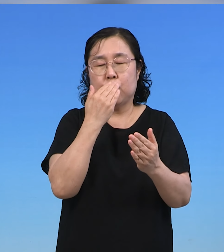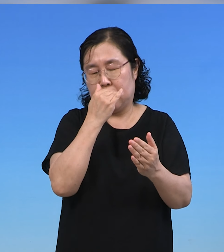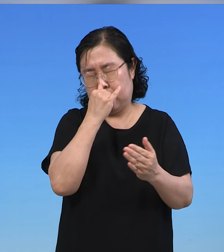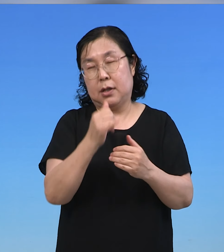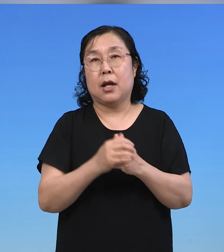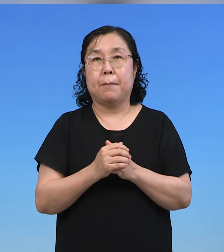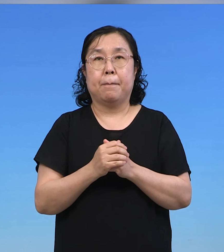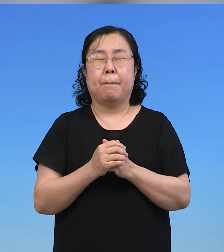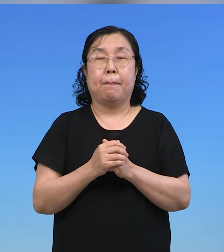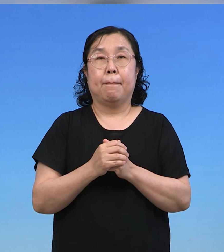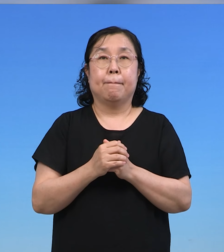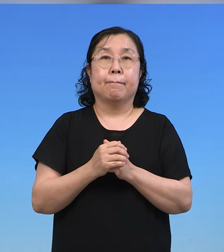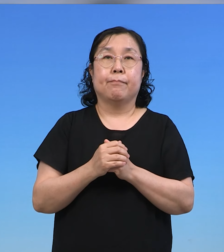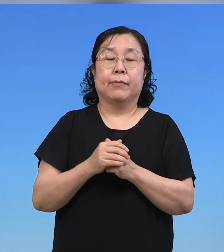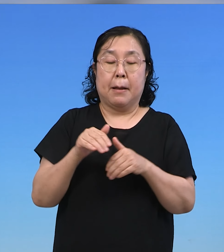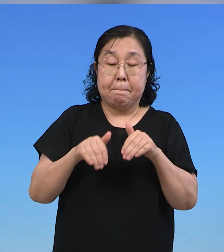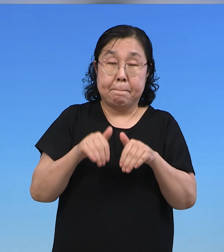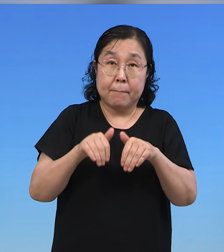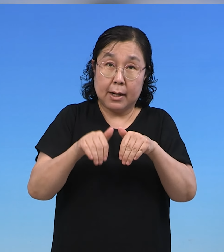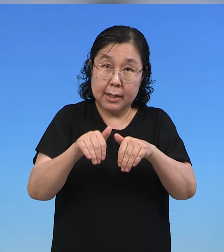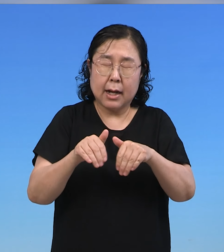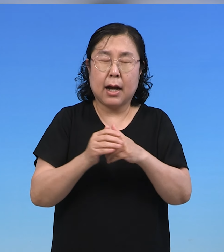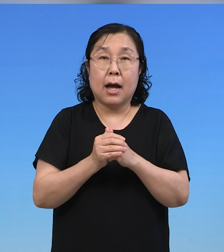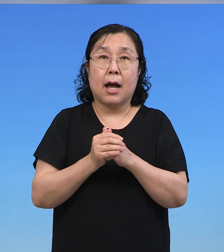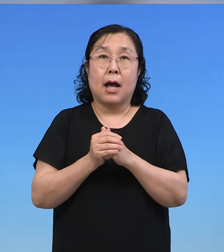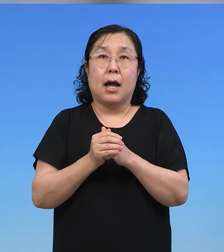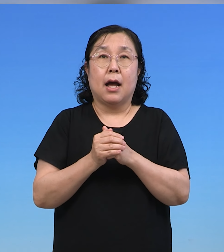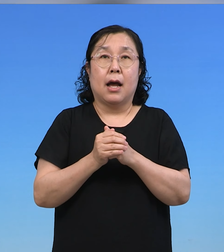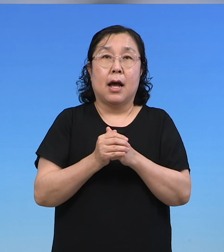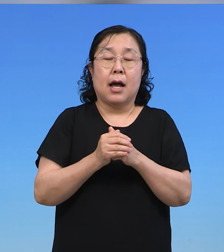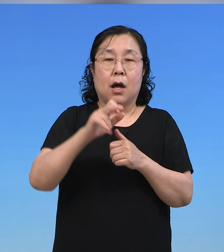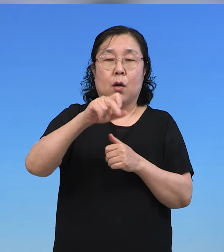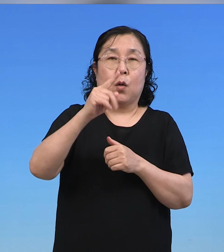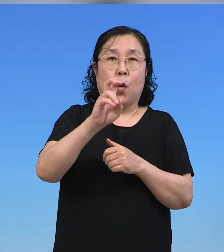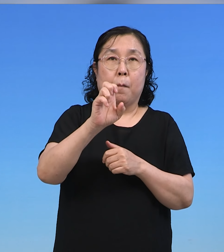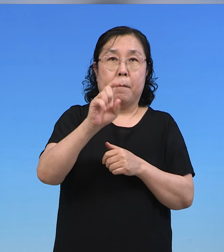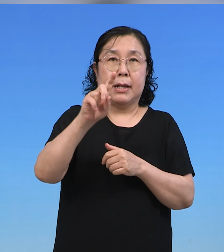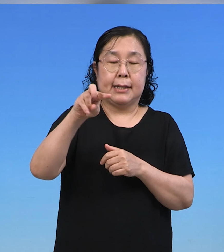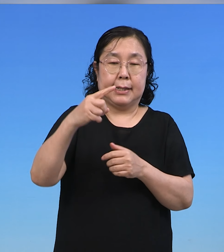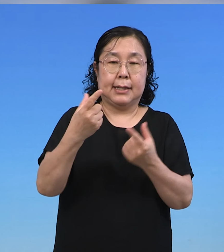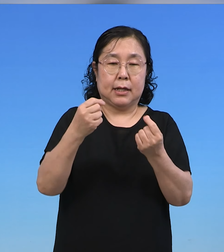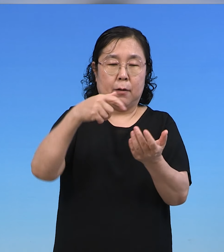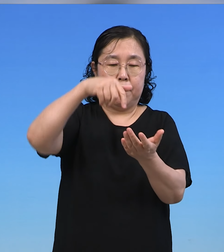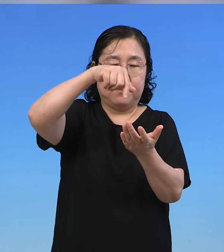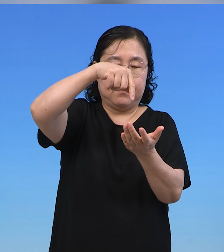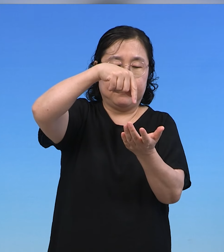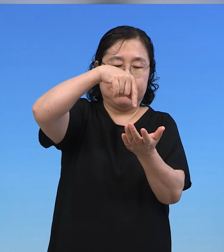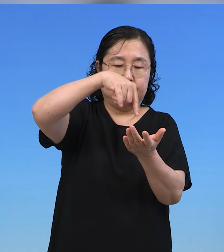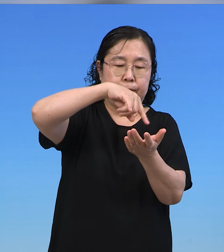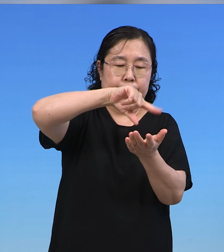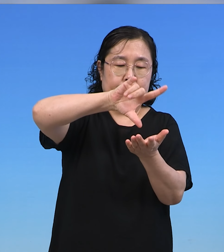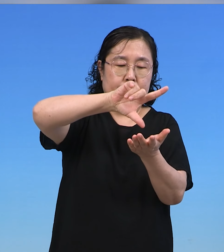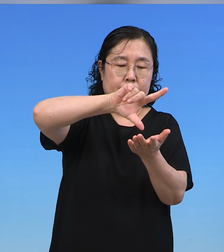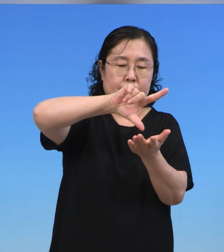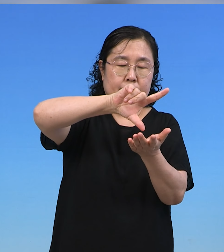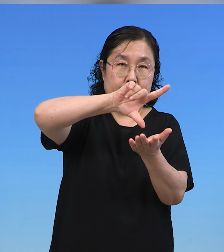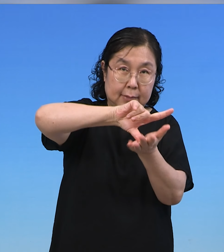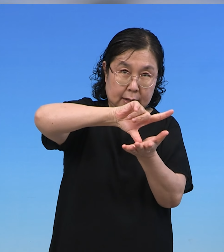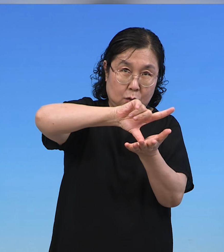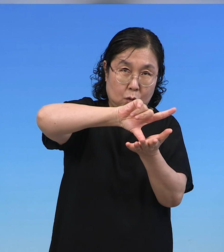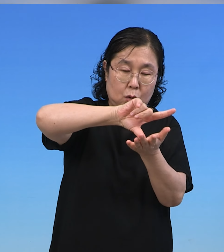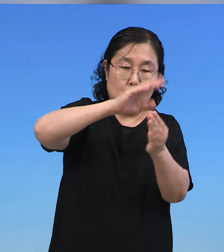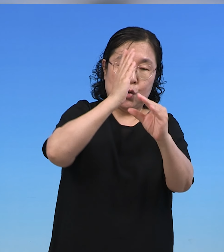도화지에다가 그 뾰족한 그 바늘 같은 걸로 중심을 잡는 걸로 시작하는 거, 오늘